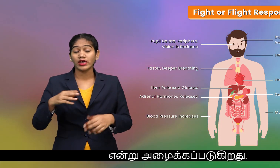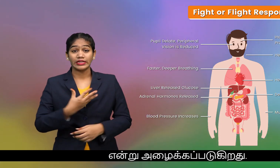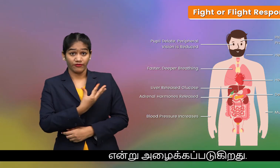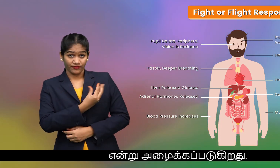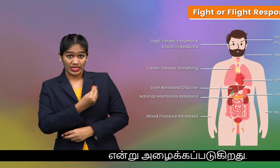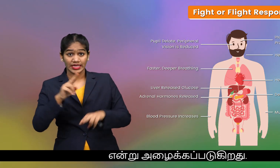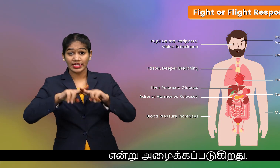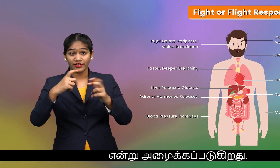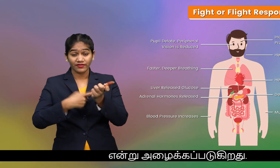அழைக்கப்படுகிறது.